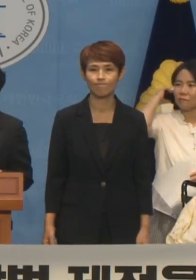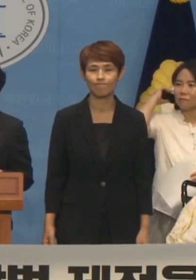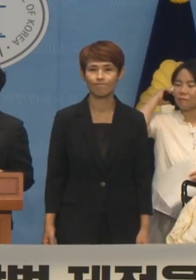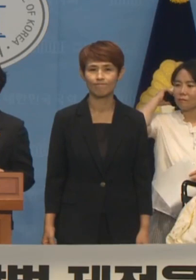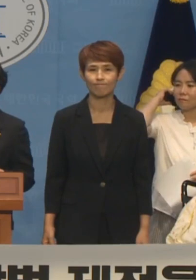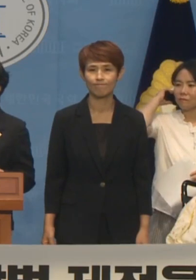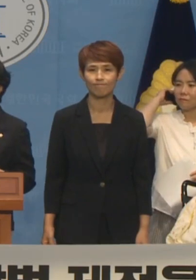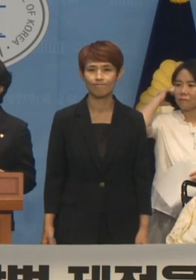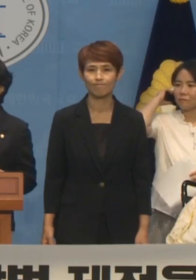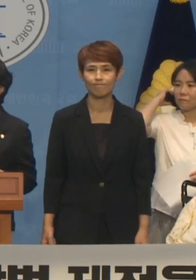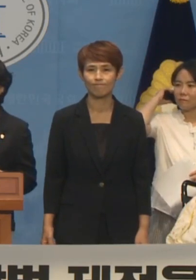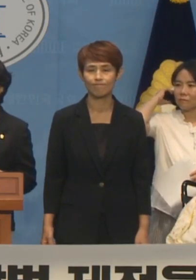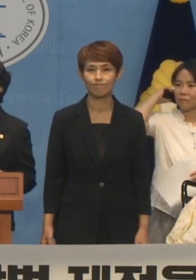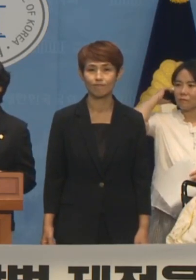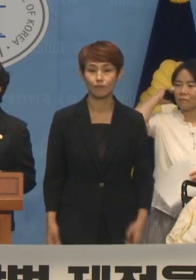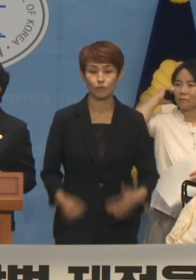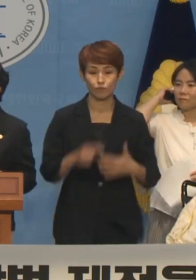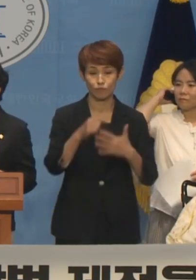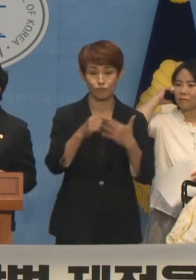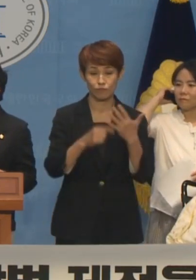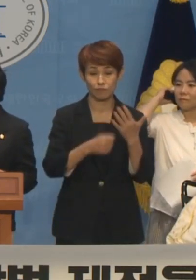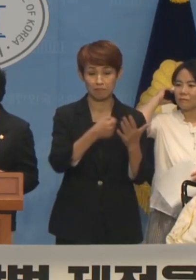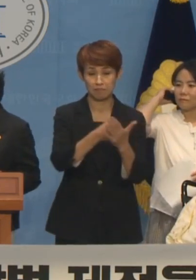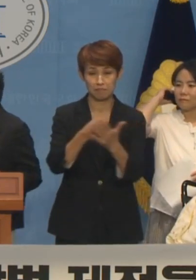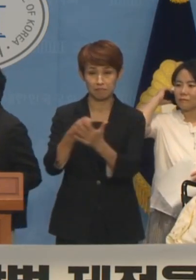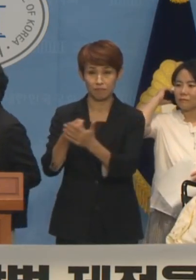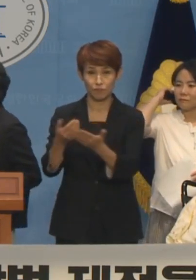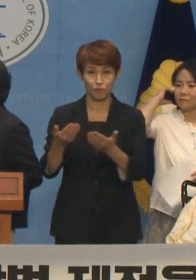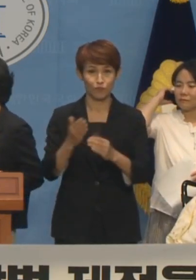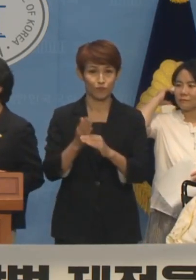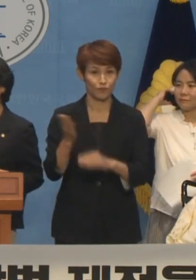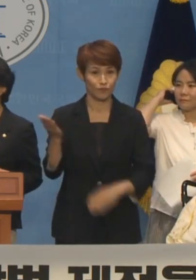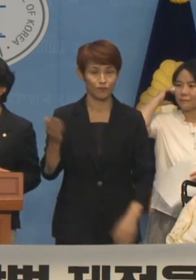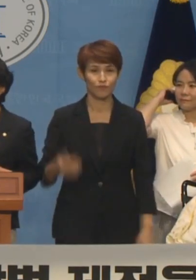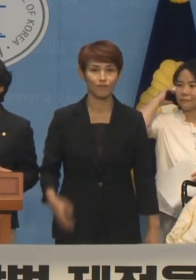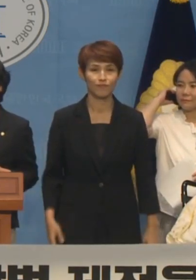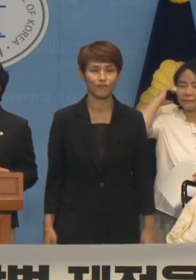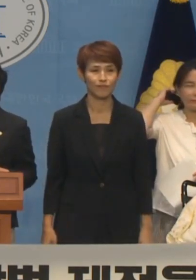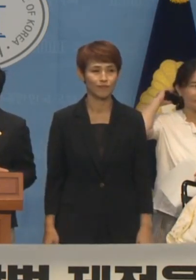해주시면 되고 이제 그렇게 하기 위해 제가 마이크를